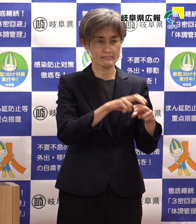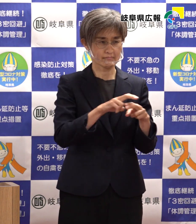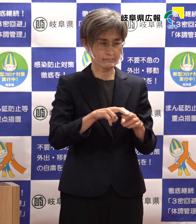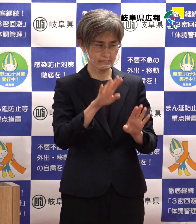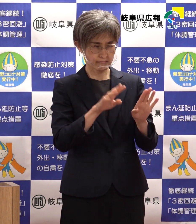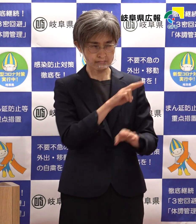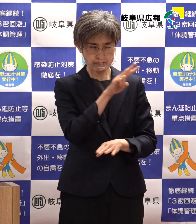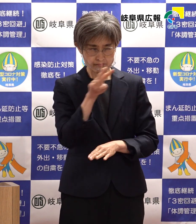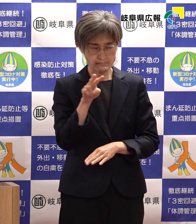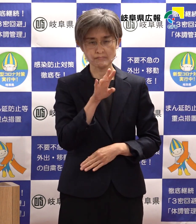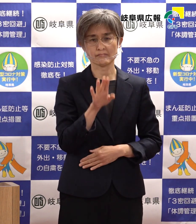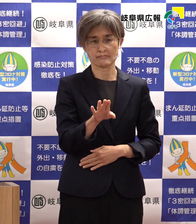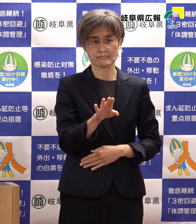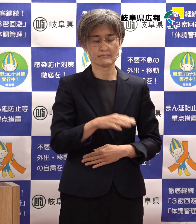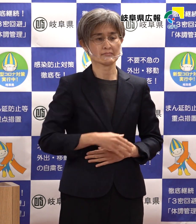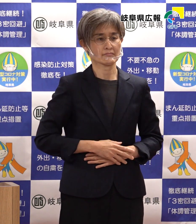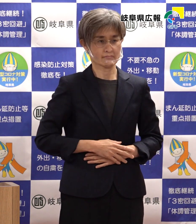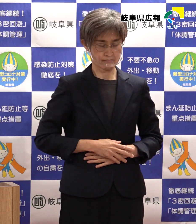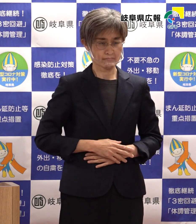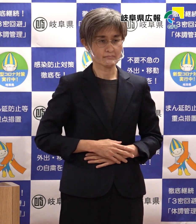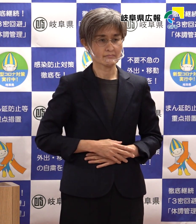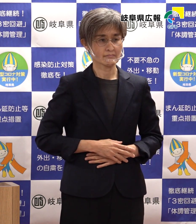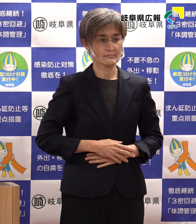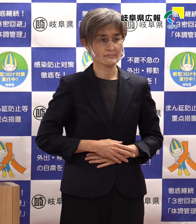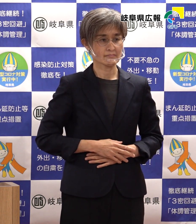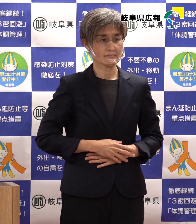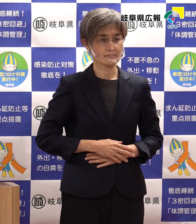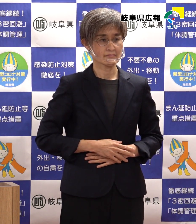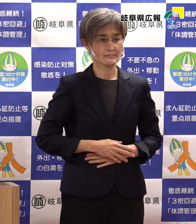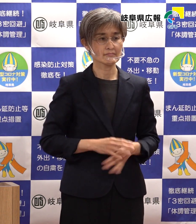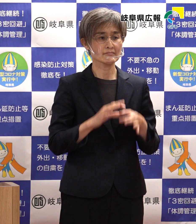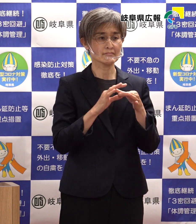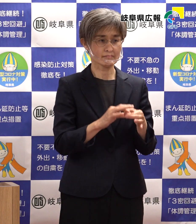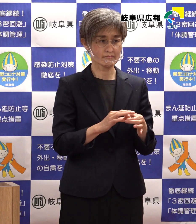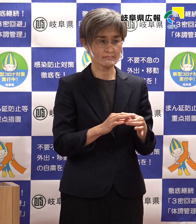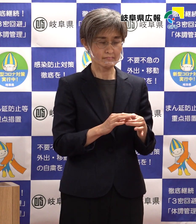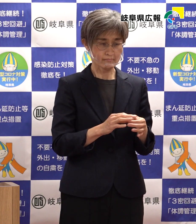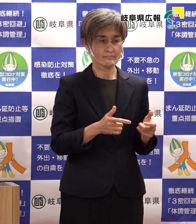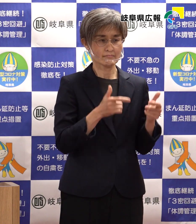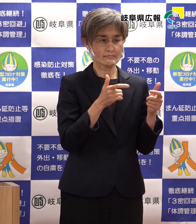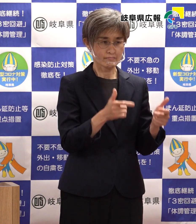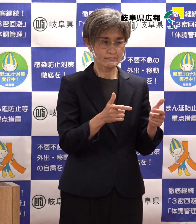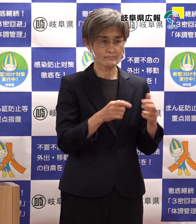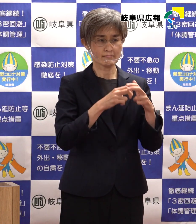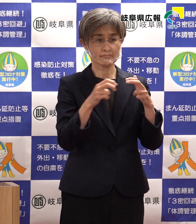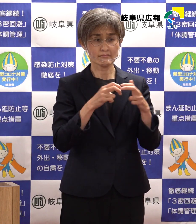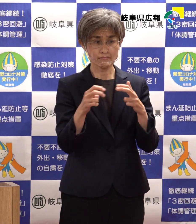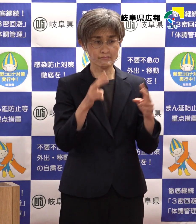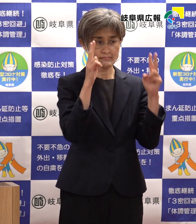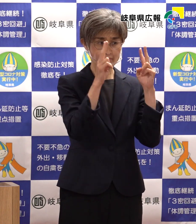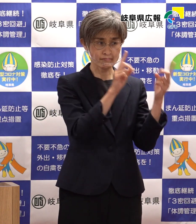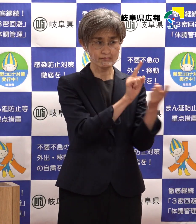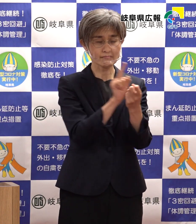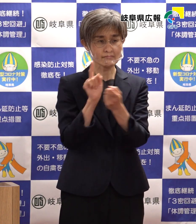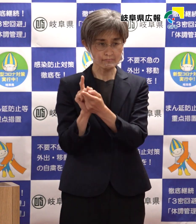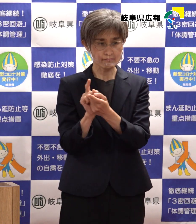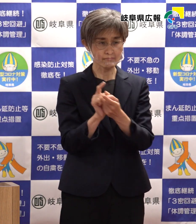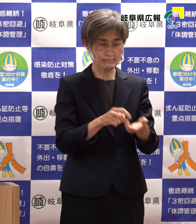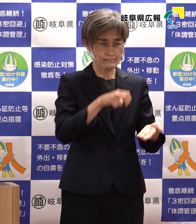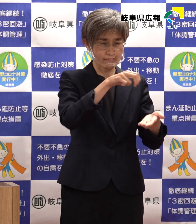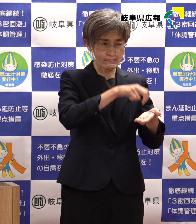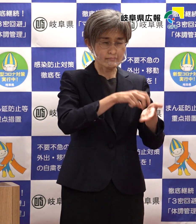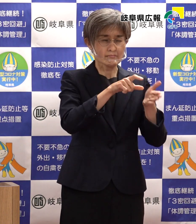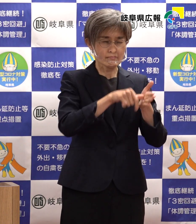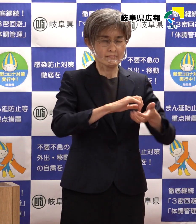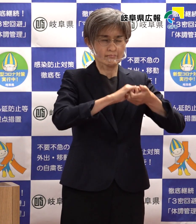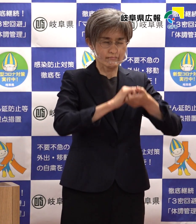受けられるというご意見もありますので、交通業者に対して、乗車時のマスク着用の徹底